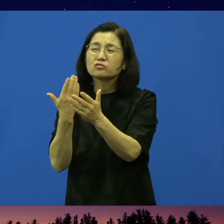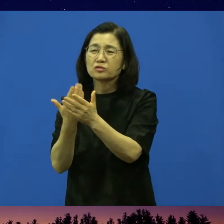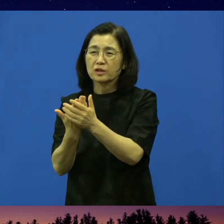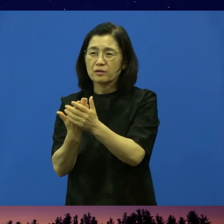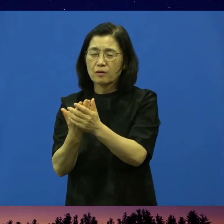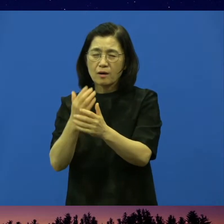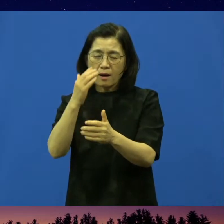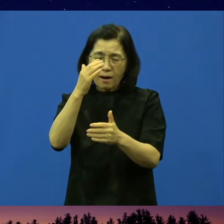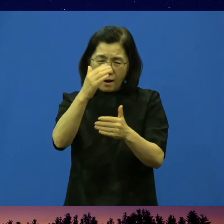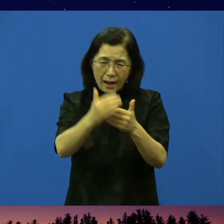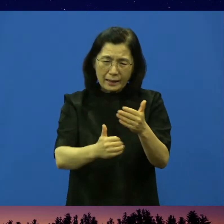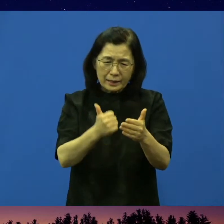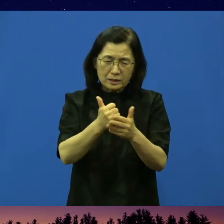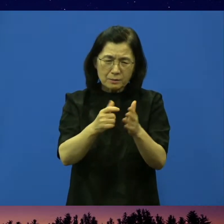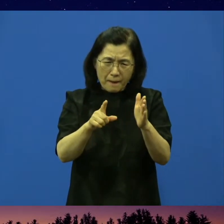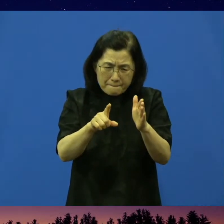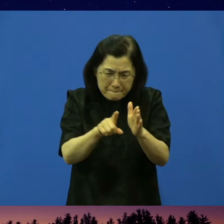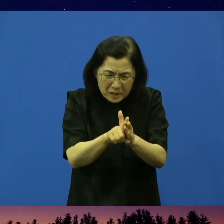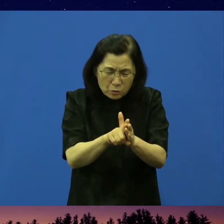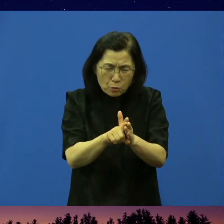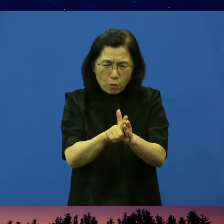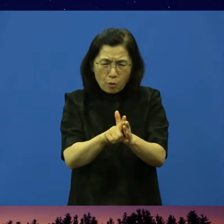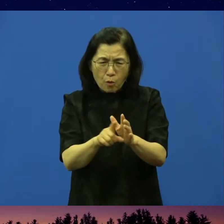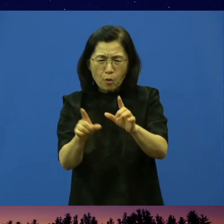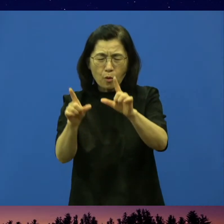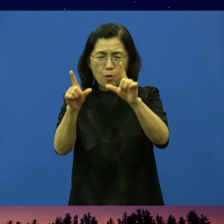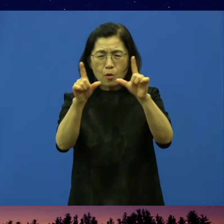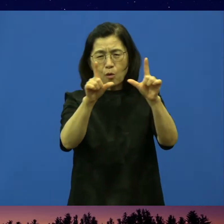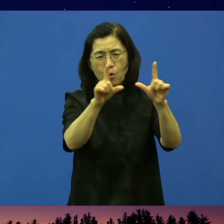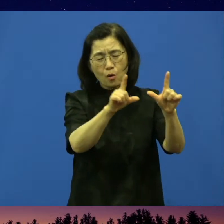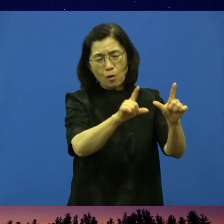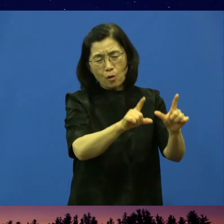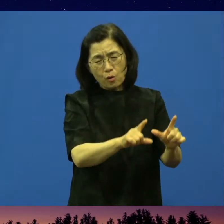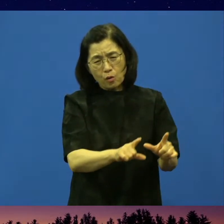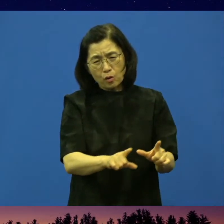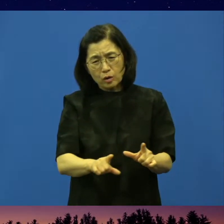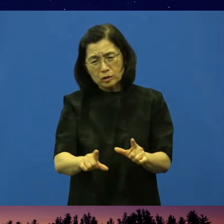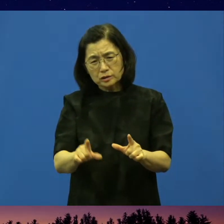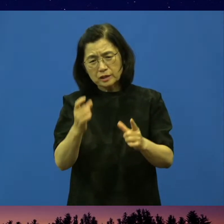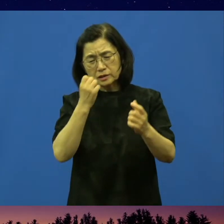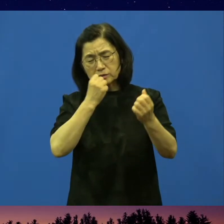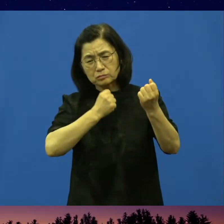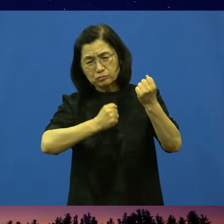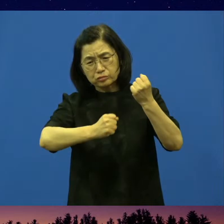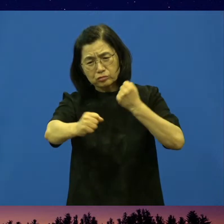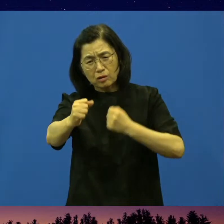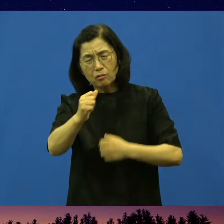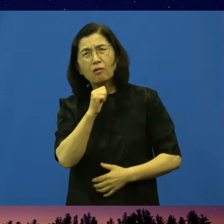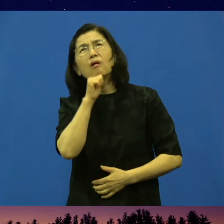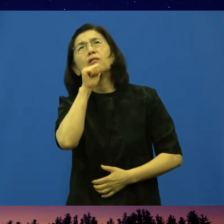왠지 하나님만 믿고 살아가고 있는 내 모습이 어떤 때는 거지 같을 때가 있어요.